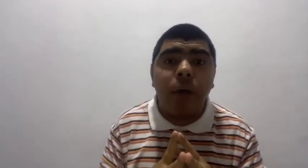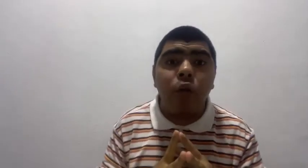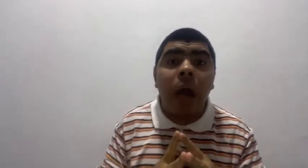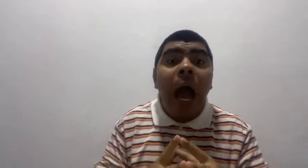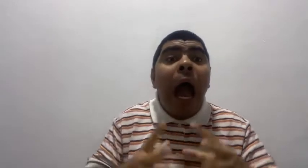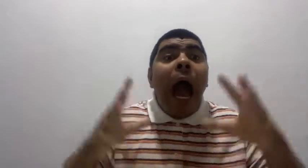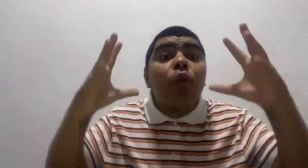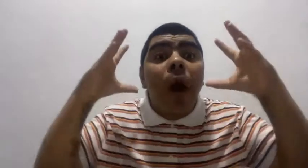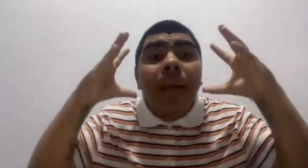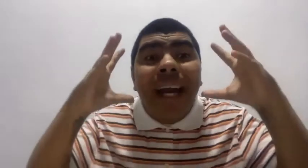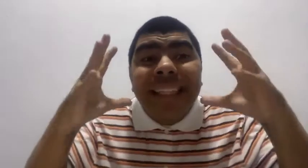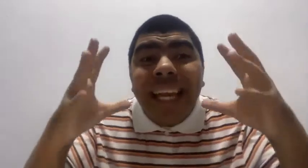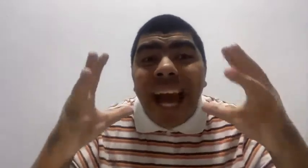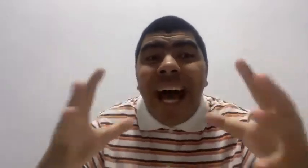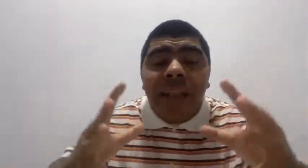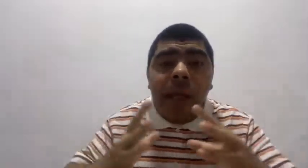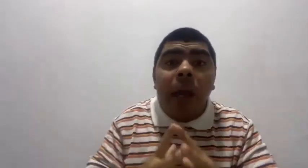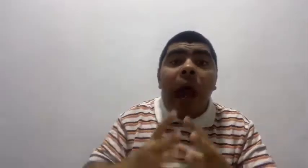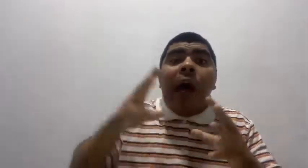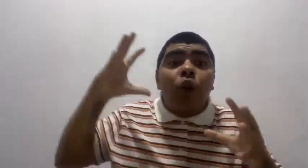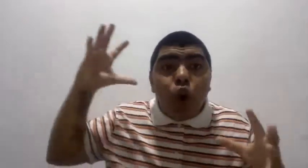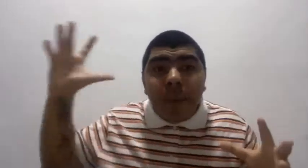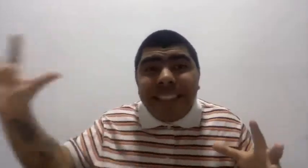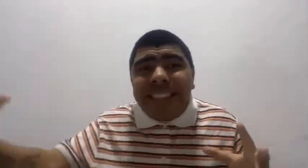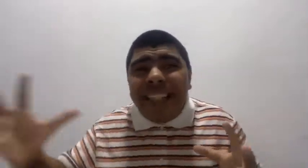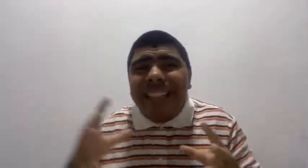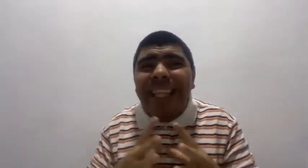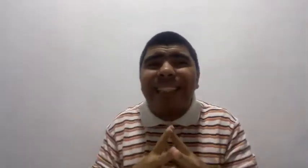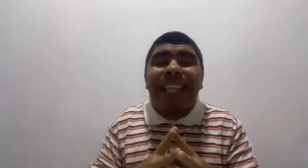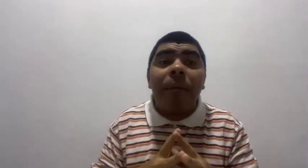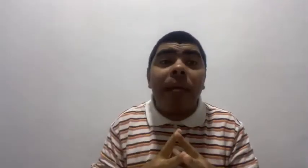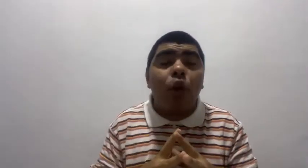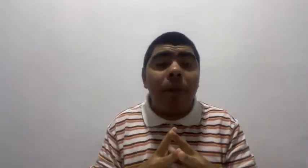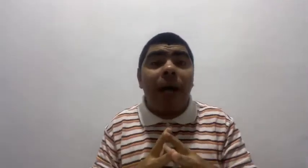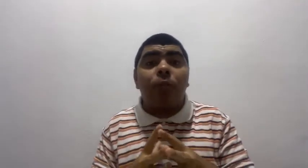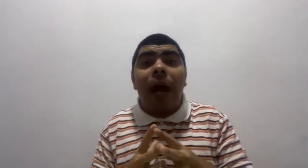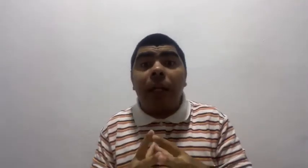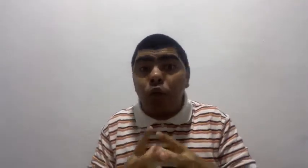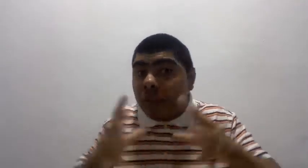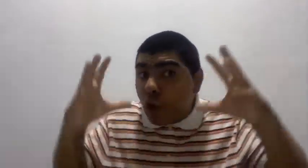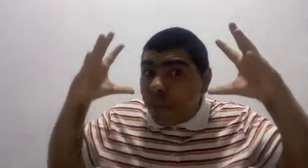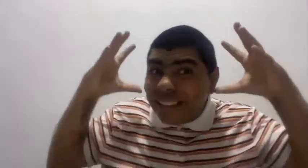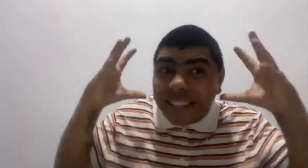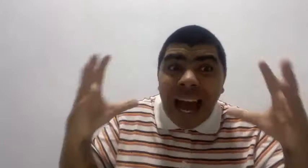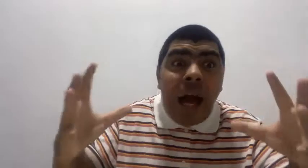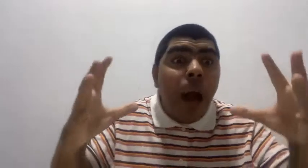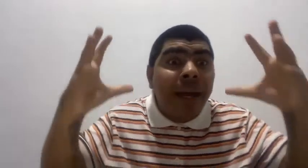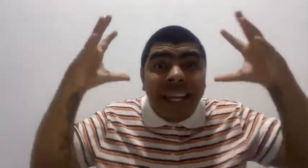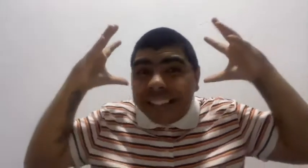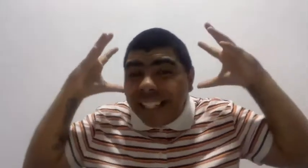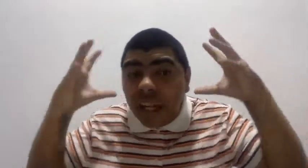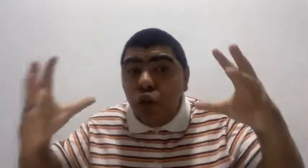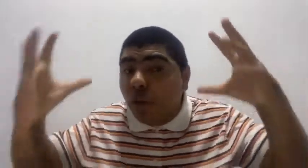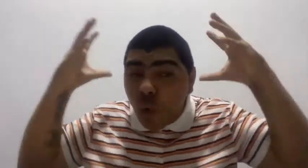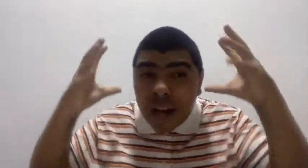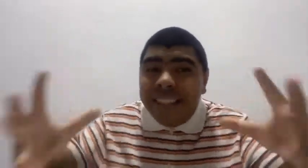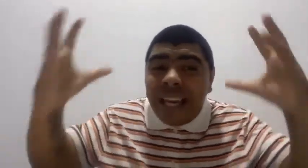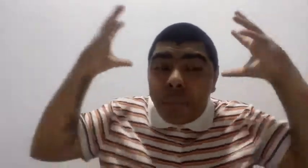aleluya, a no hablar de nadie, a no comentar nada indebido, hermano. Aleluya, Dios me está, amén, enseñando fuerte por